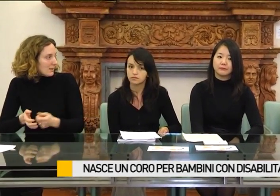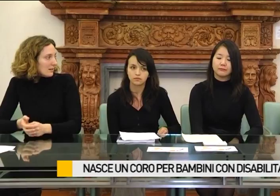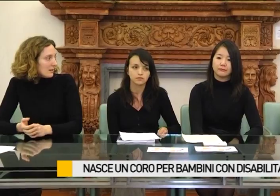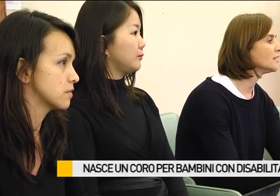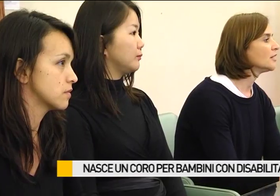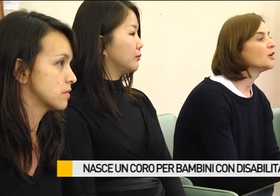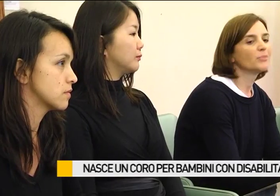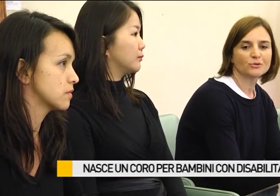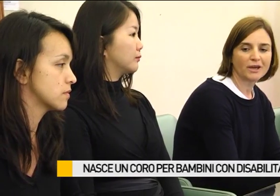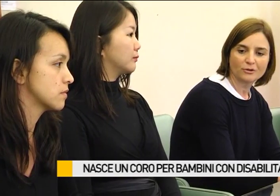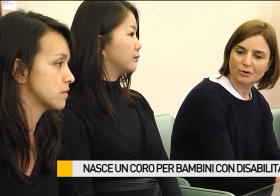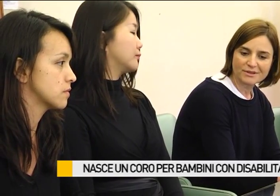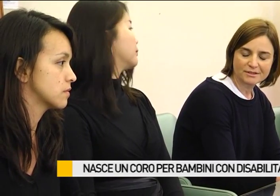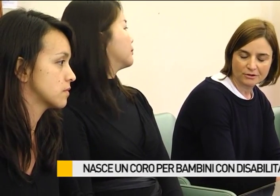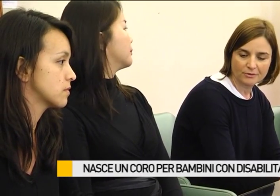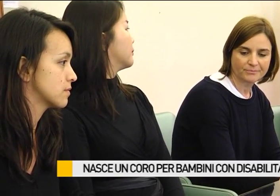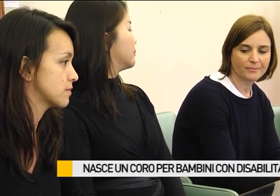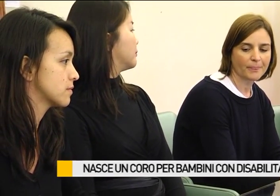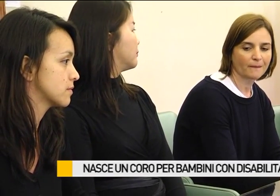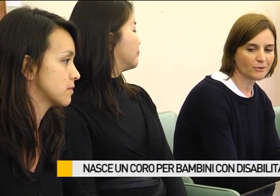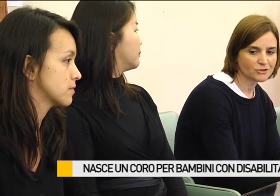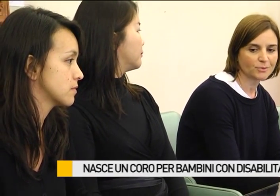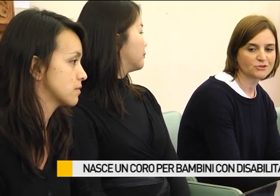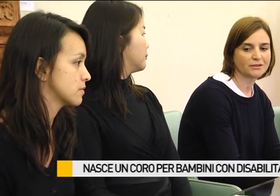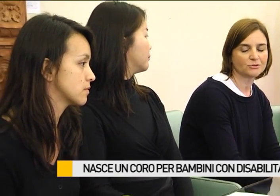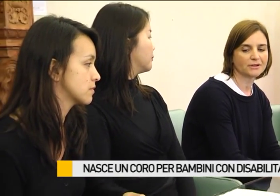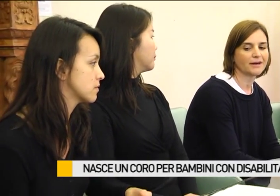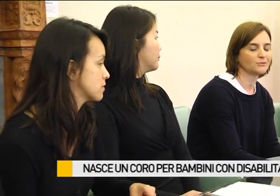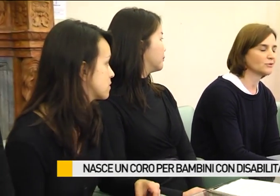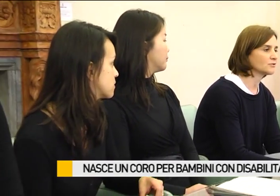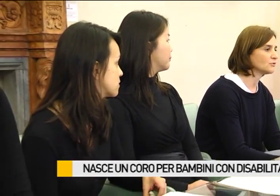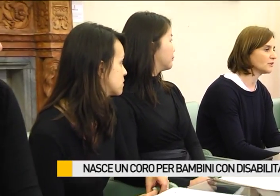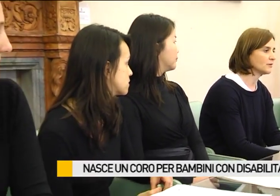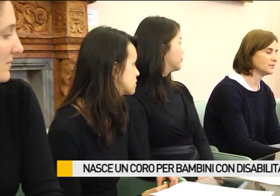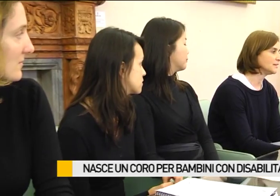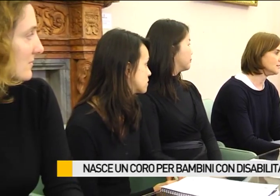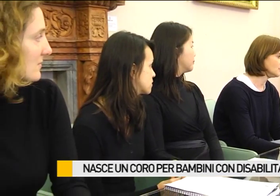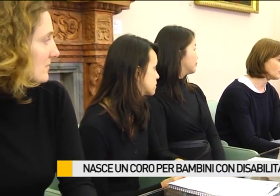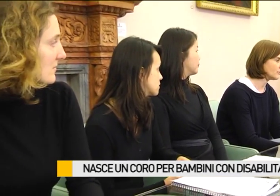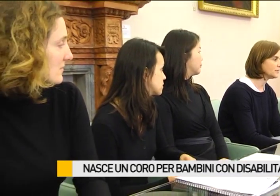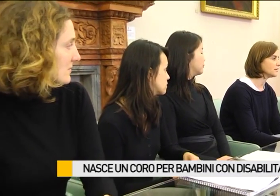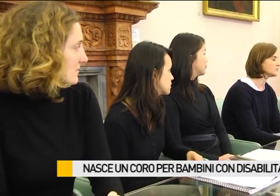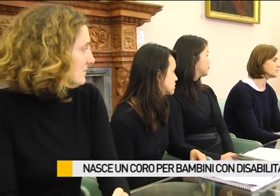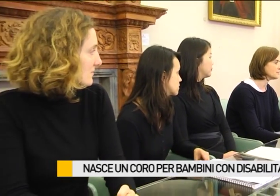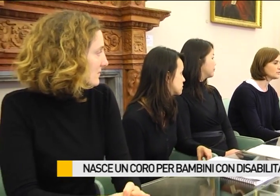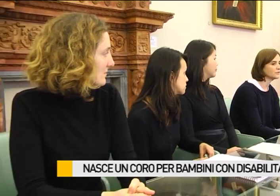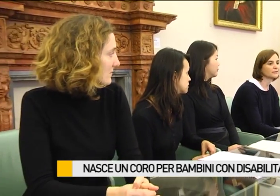Nuti e una a Pesaro presso l'Istituto Luigi Pirandello. E proprio all'Istituto Comprensivo Matteo Nuti di Fano, venerdì 10 aprile alle